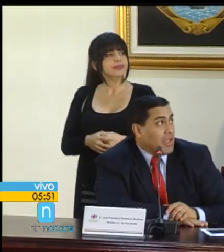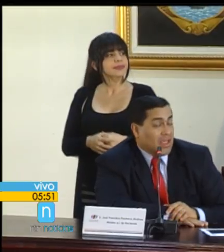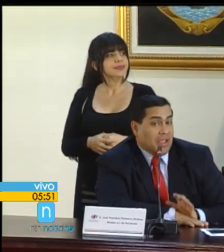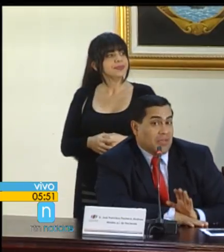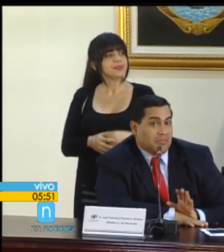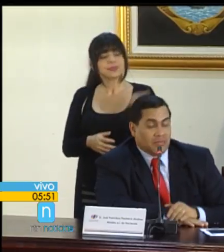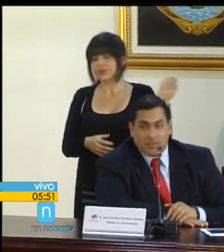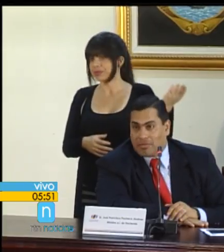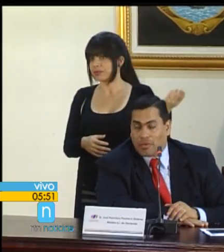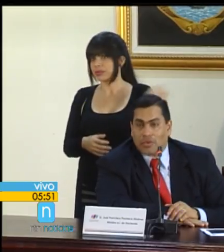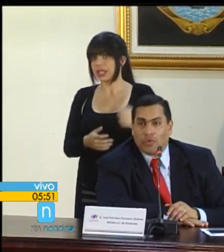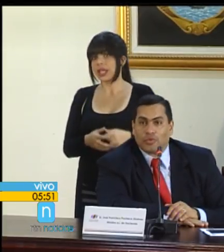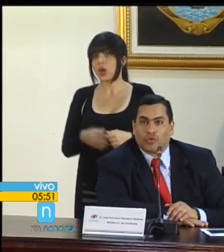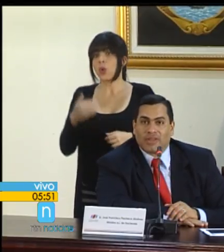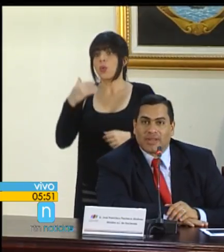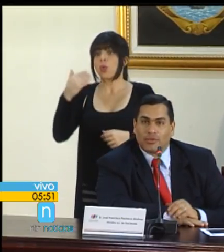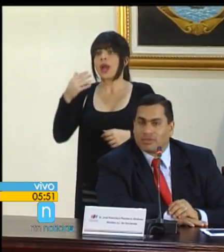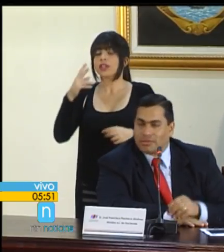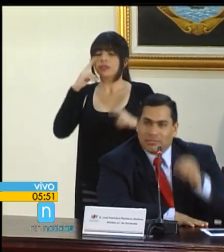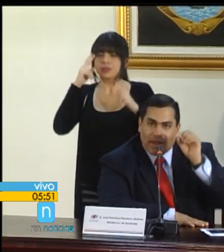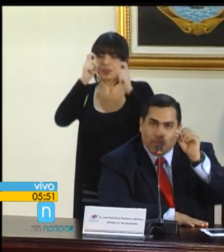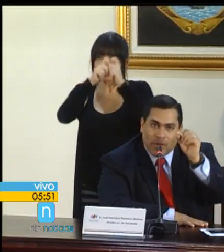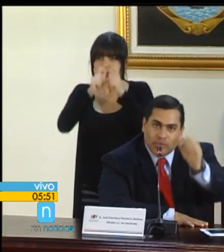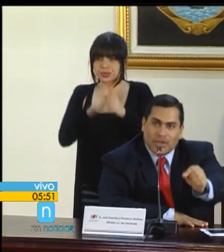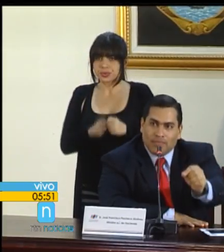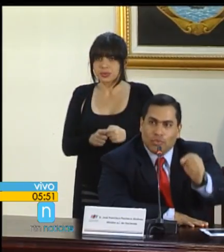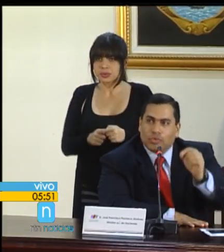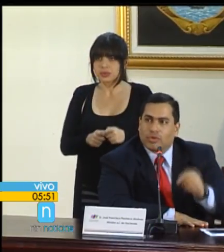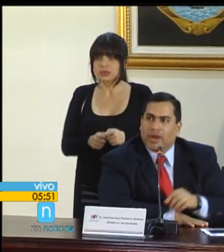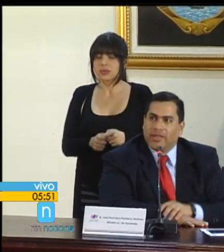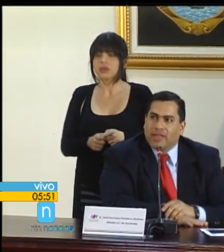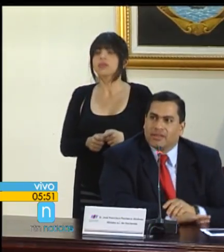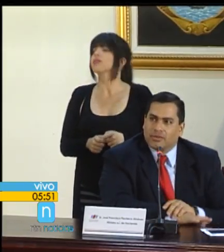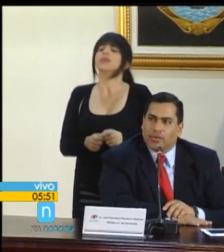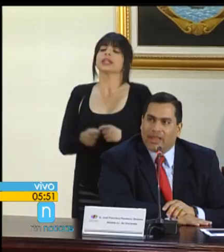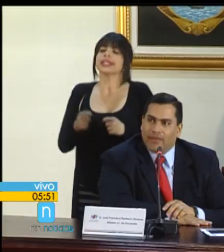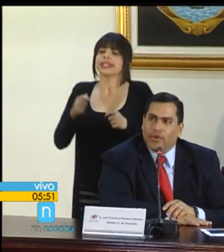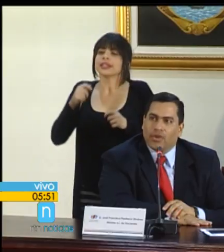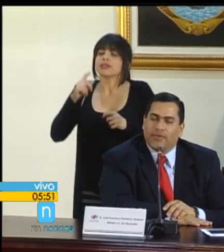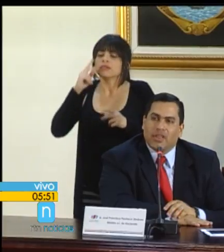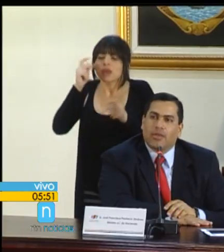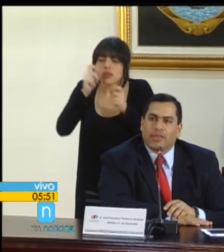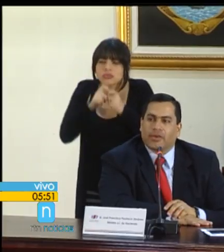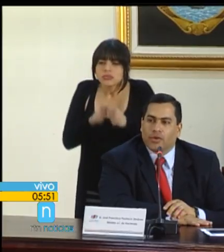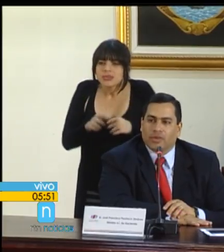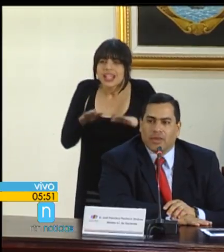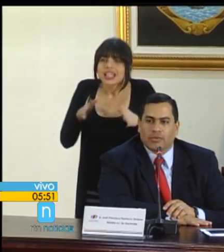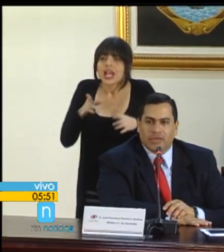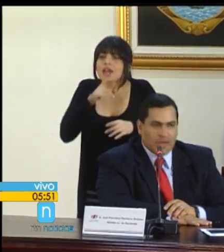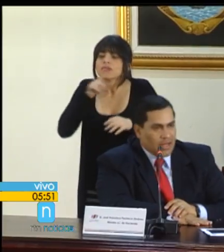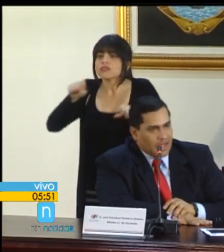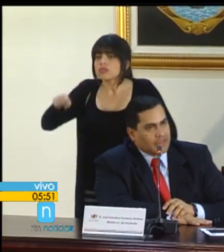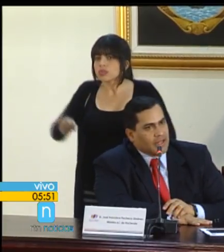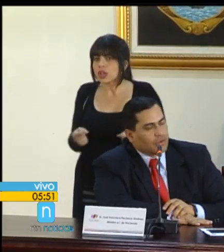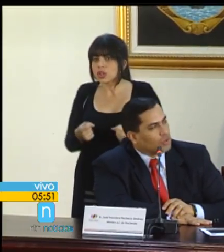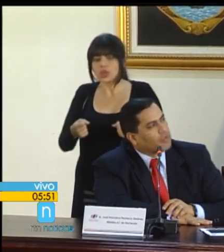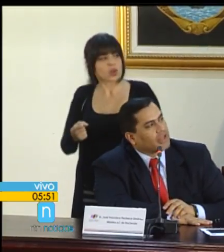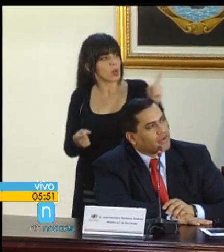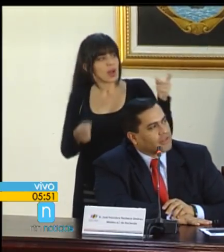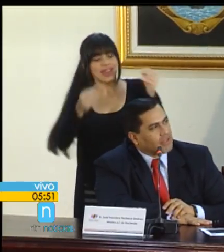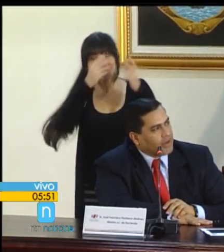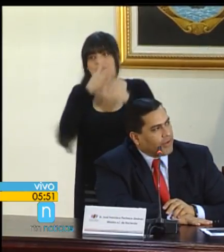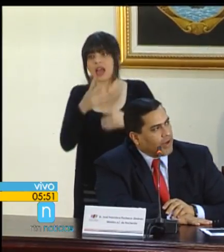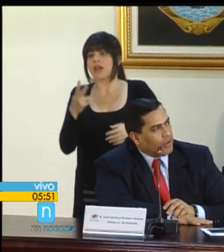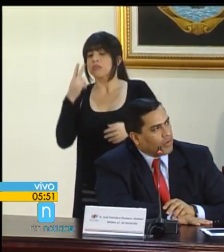Bueno, y aquí, cuando lo puntualizamos, ¿verdad? Ponemos el punto sobre la 10, sobre qué fue lo que efectivamente recortamos, este dato nos